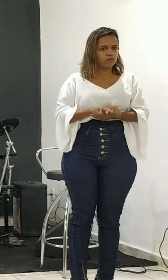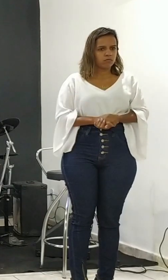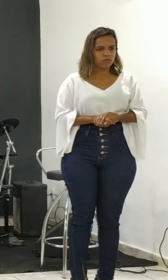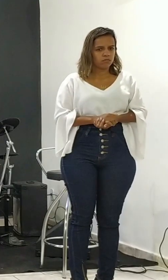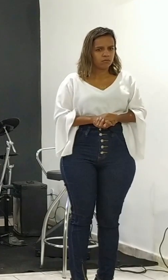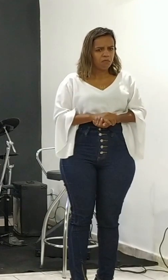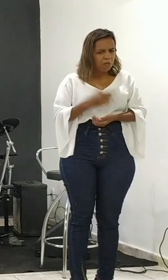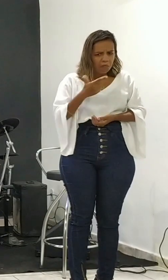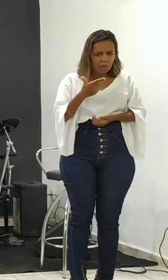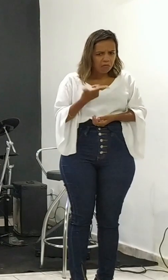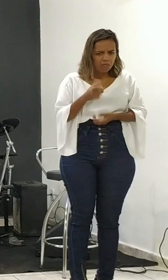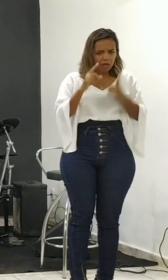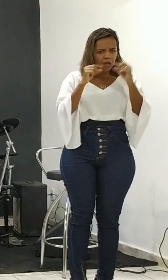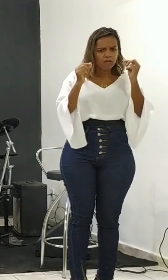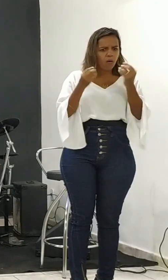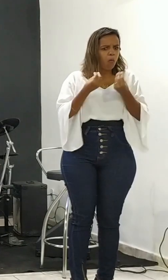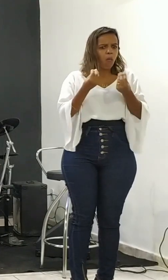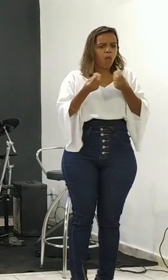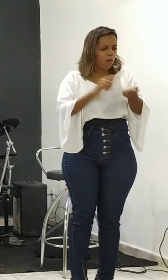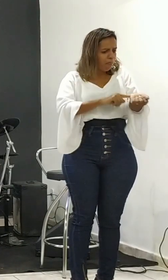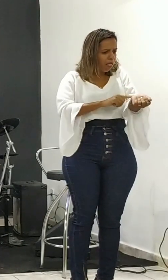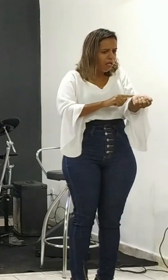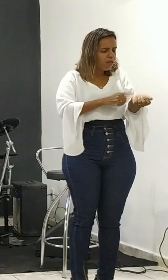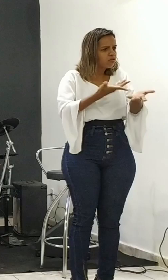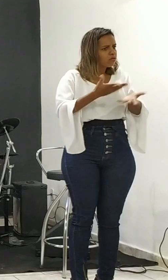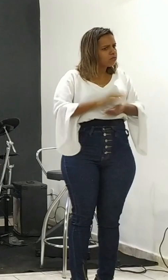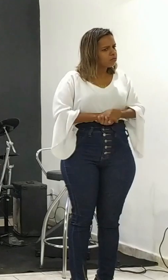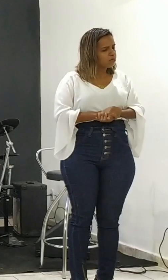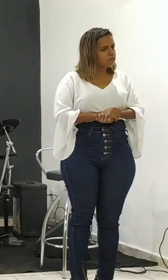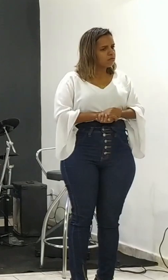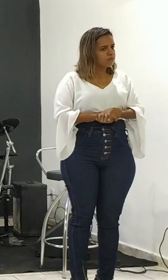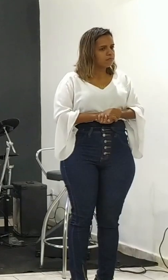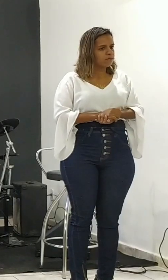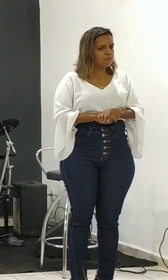A senhora não tem gato, como a senhora é alérgica, Dona Maria?